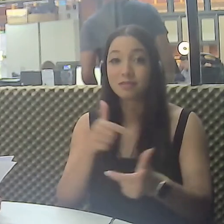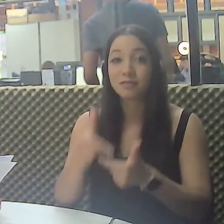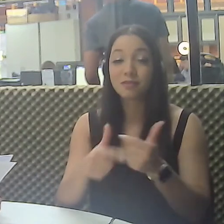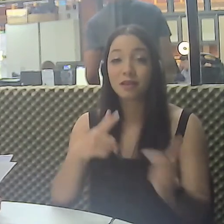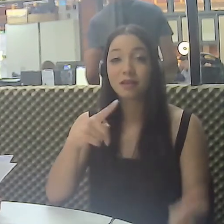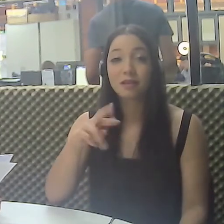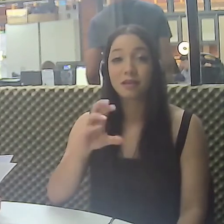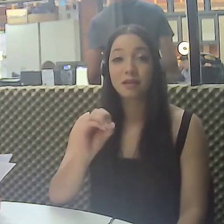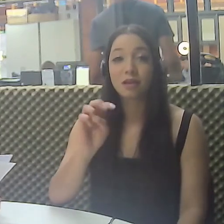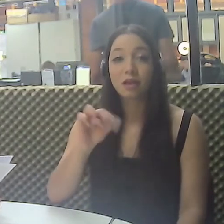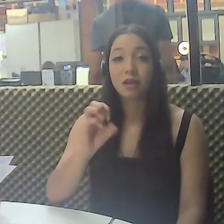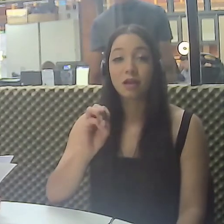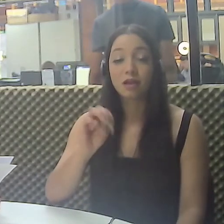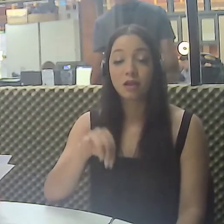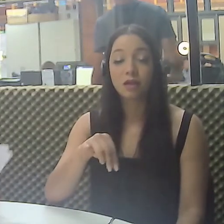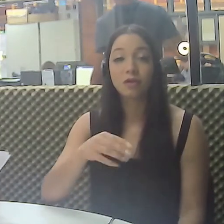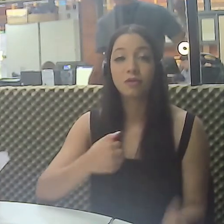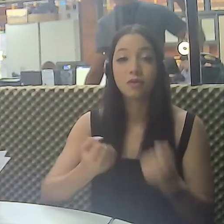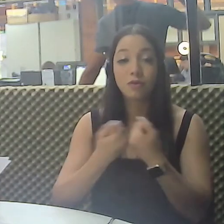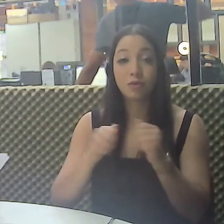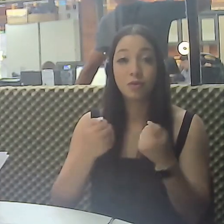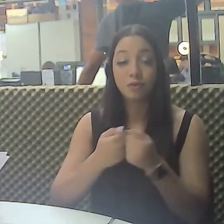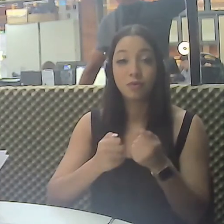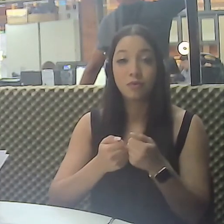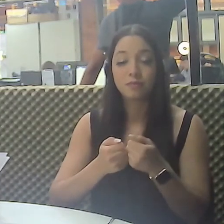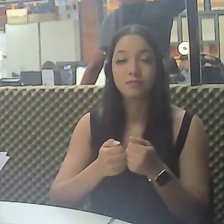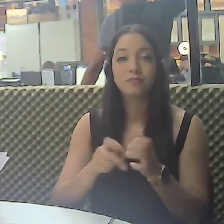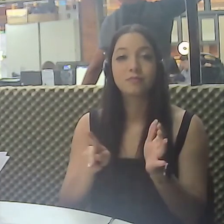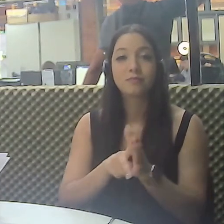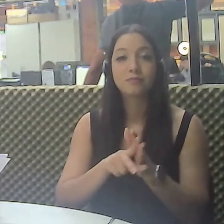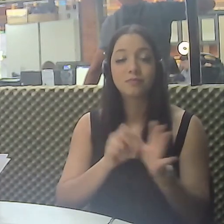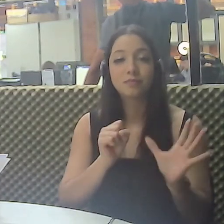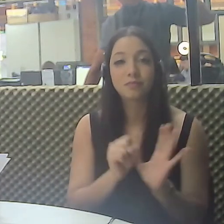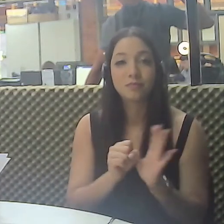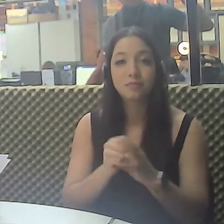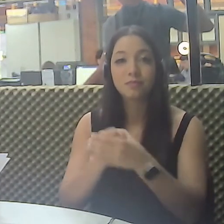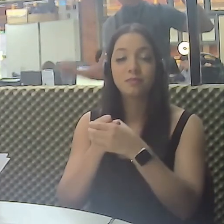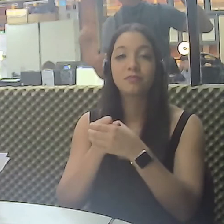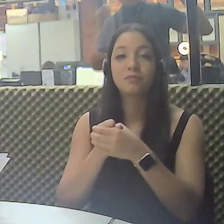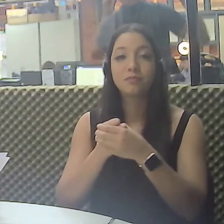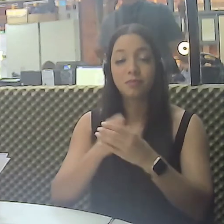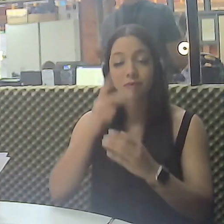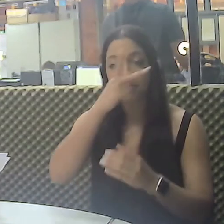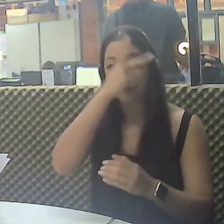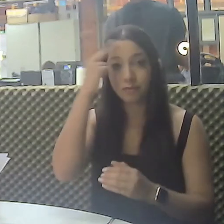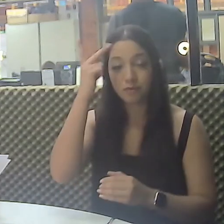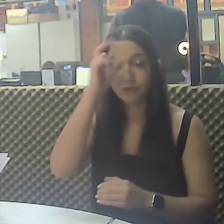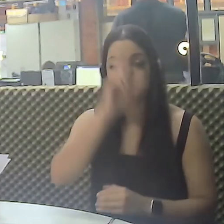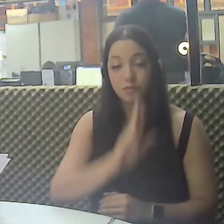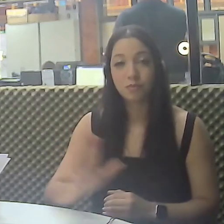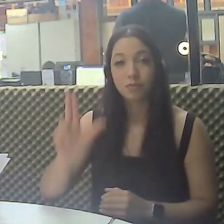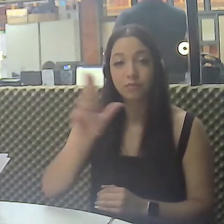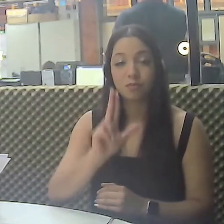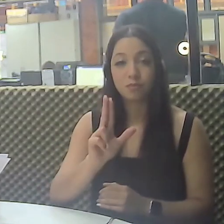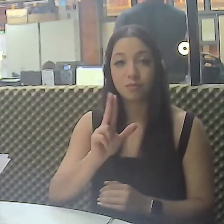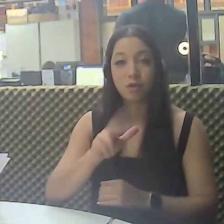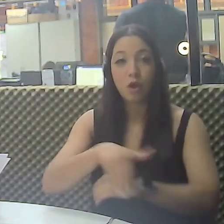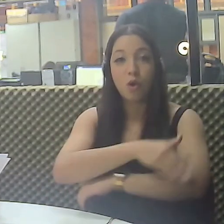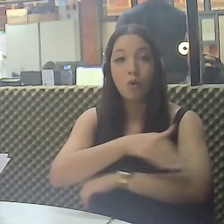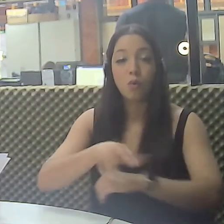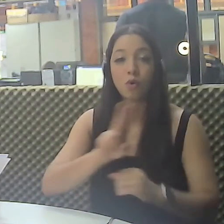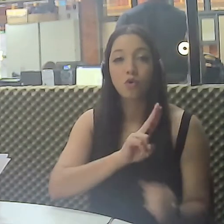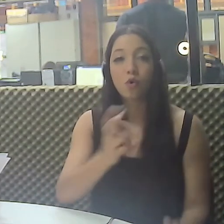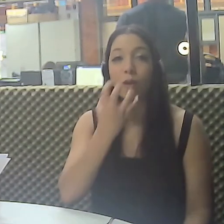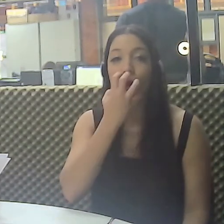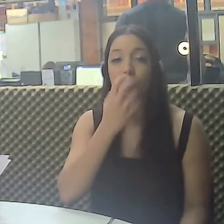Procon Móvel. O atendimento itinerante da Superintendência de Proteção e Defesa do Consumidor de Uberlândia estará na Rua Cachorro do Mato,